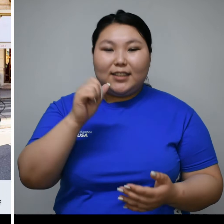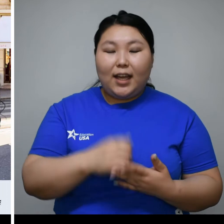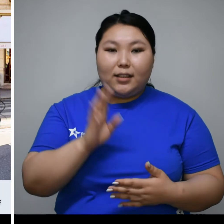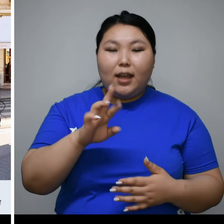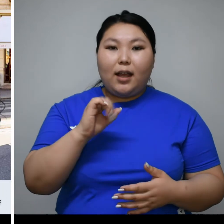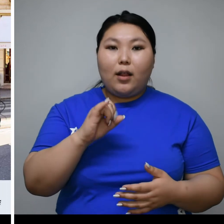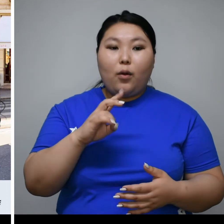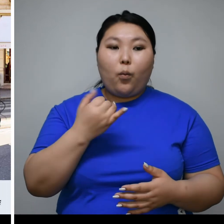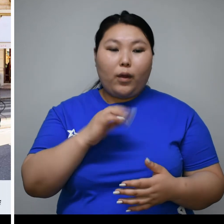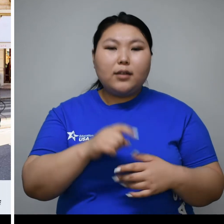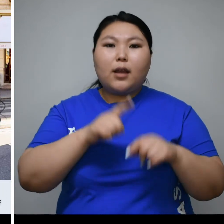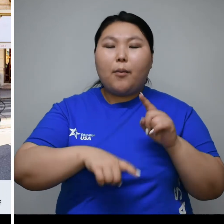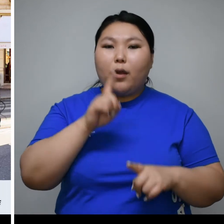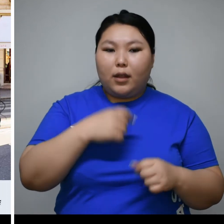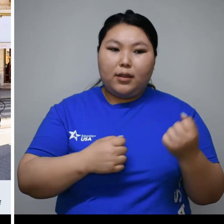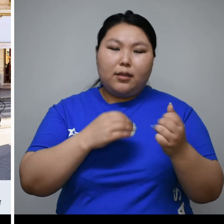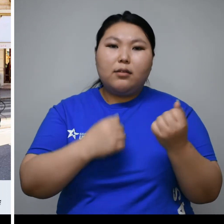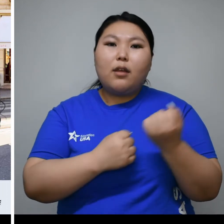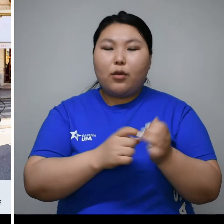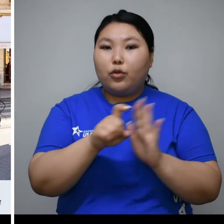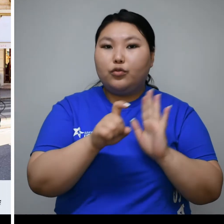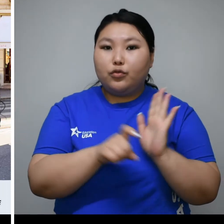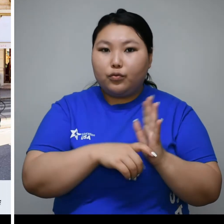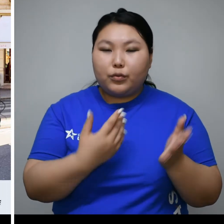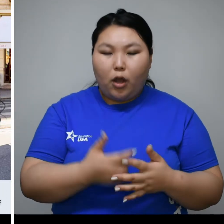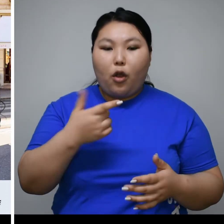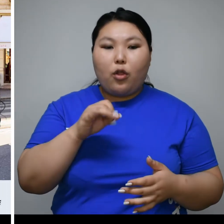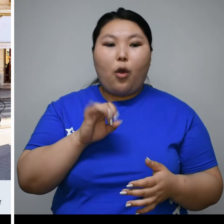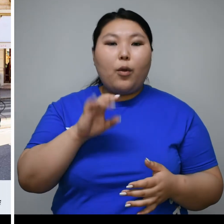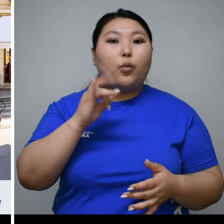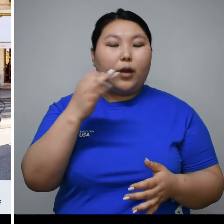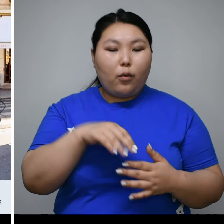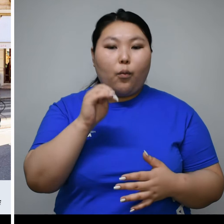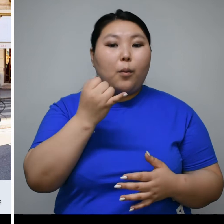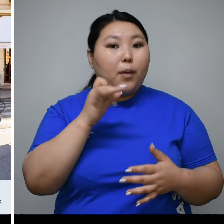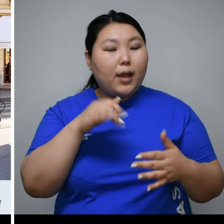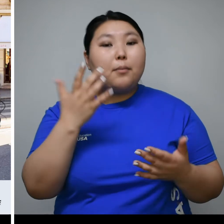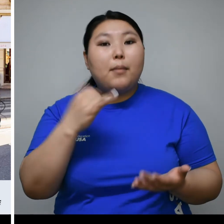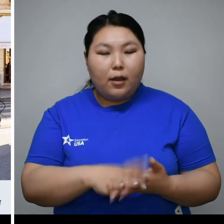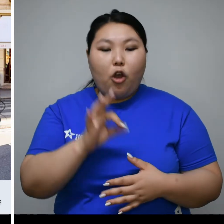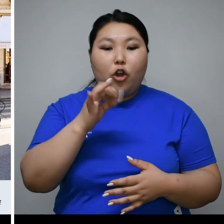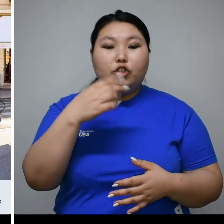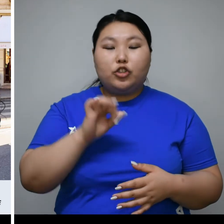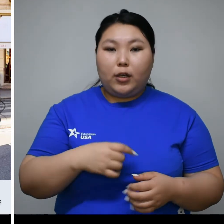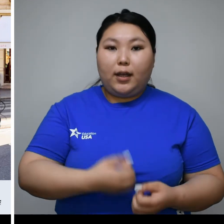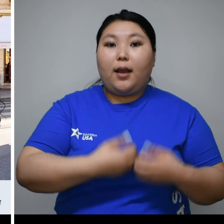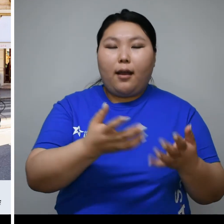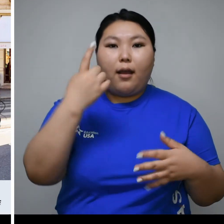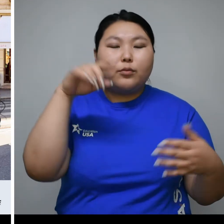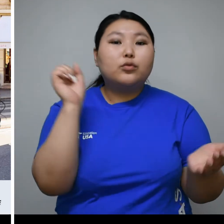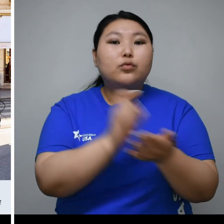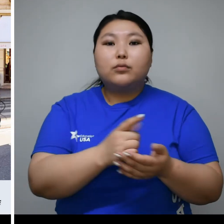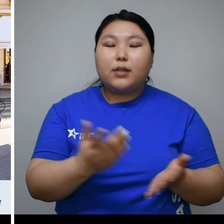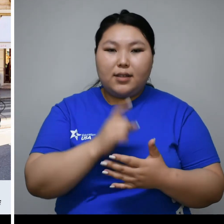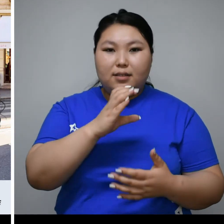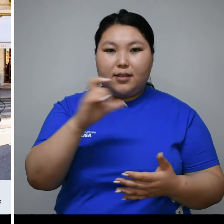Тэгээд ялангуяа нөгөө ямарваа нэгэн тэтгэлэг төлбөрт ялангуяа одоо Global Ugrad Fulbright ч бай өргөдөл гаргахад хамгийн